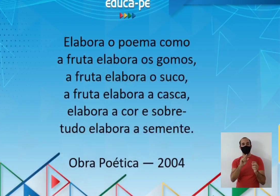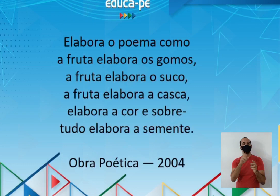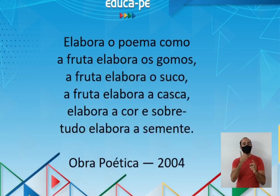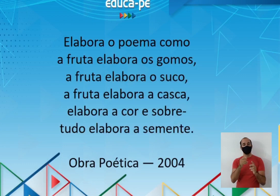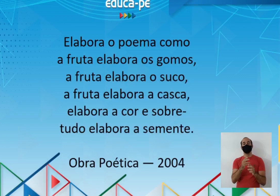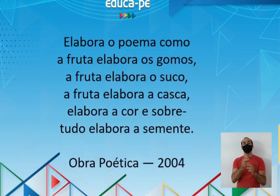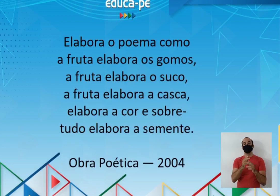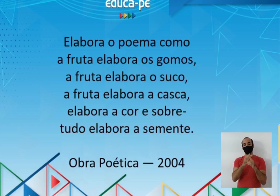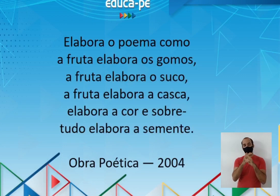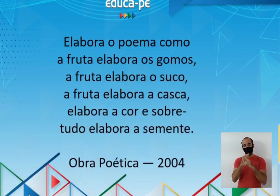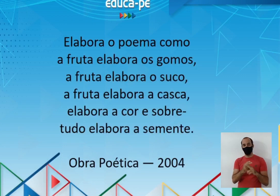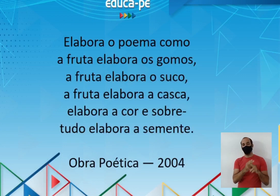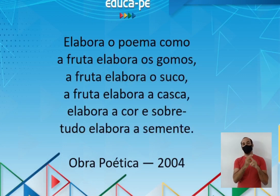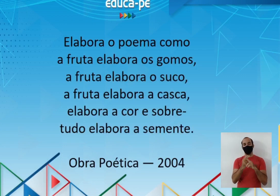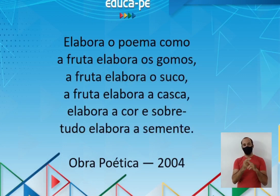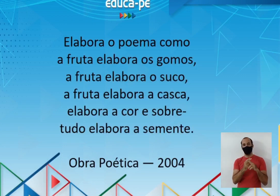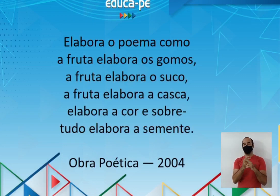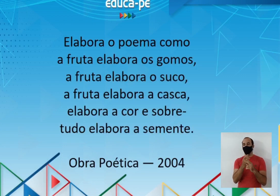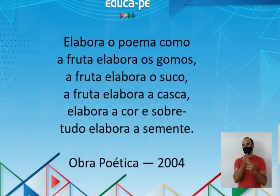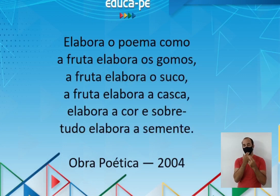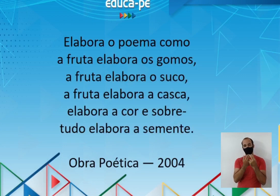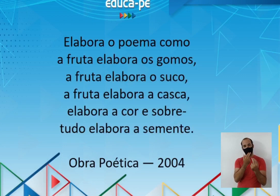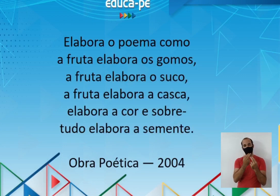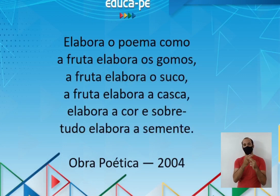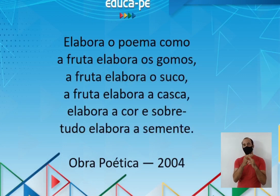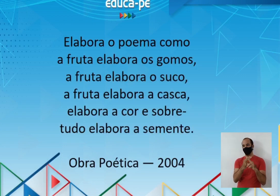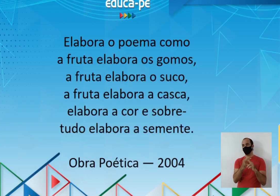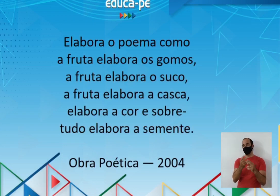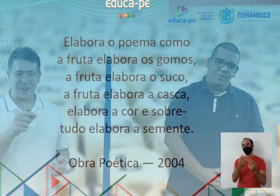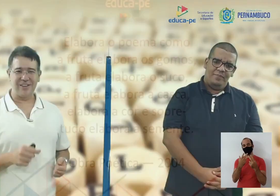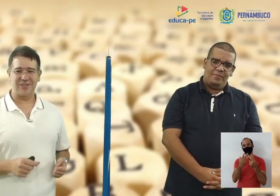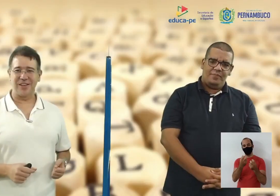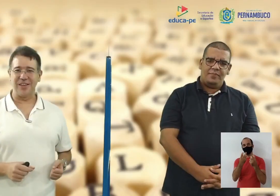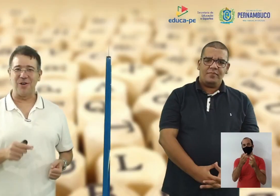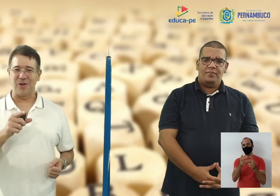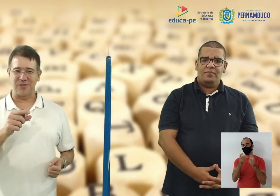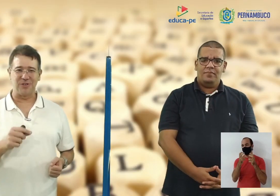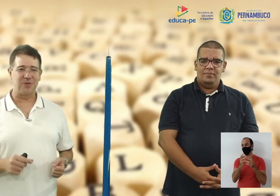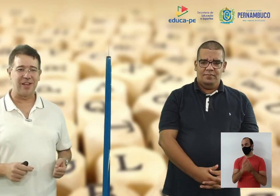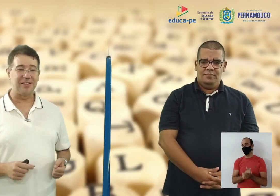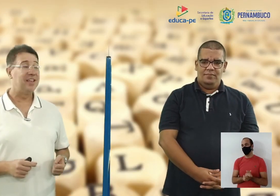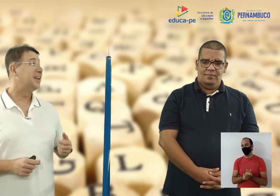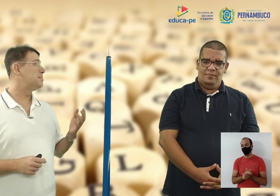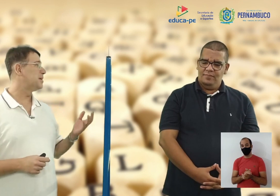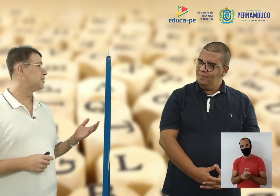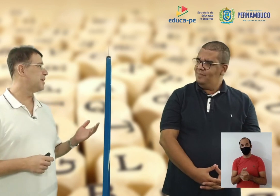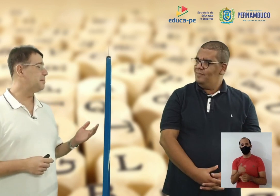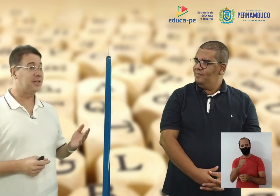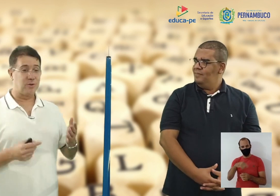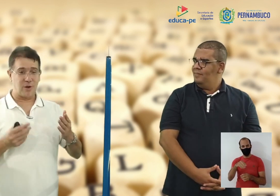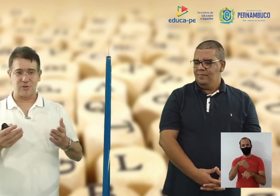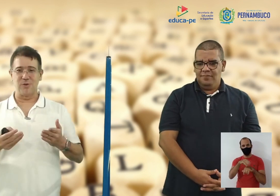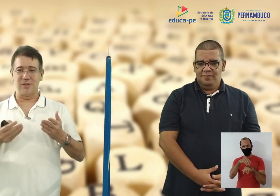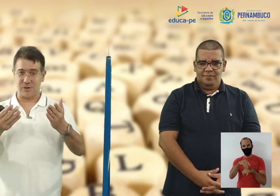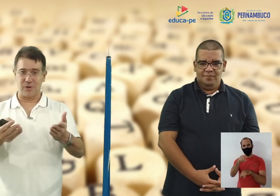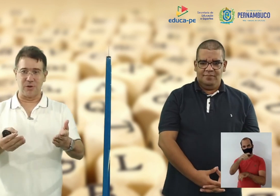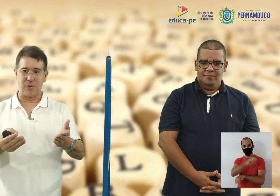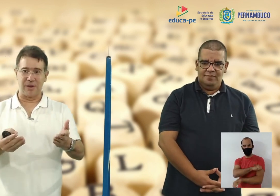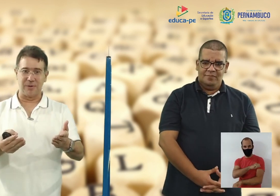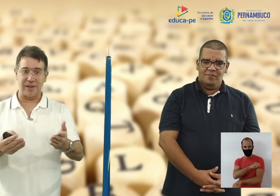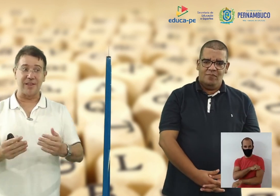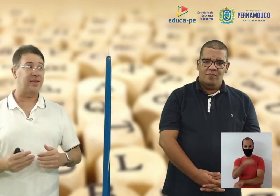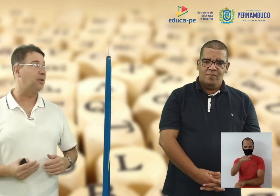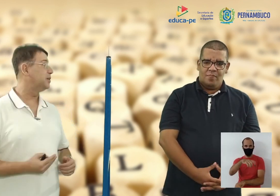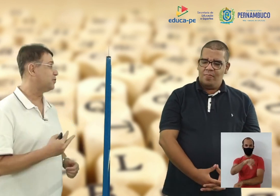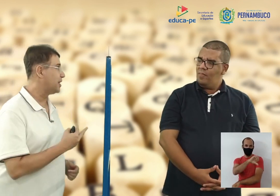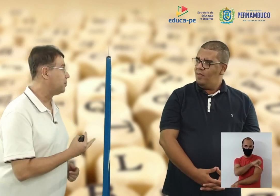no poema do Mauro Mota? Ô professor Jamerson, eu gostaria justamente de mostrar isso aqui ao nosso estudante. Lembrando sempre que o nosso estudante do 9º